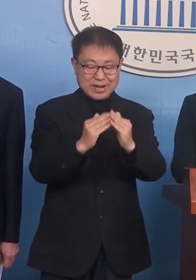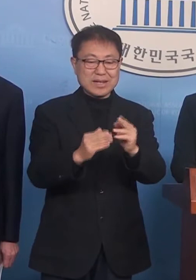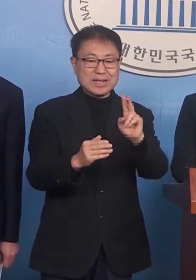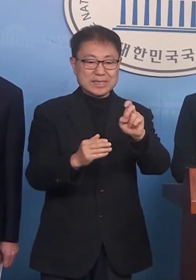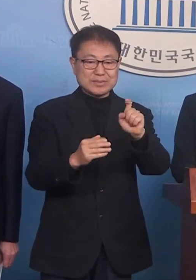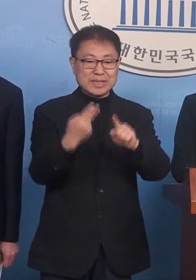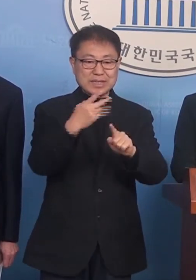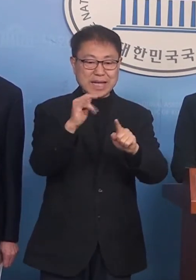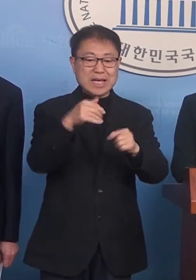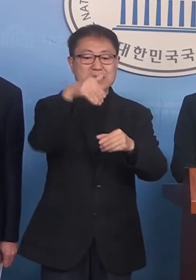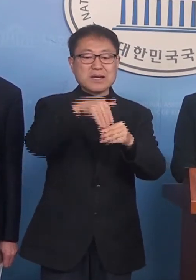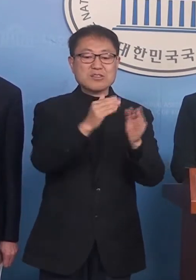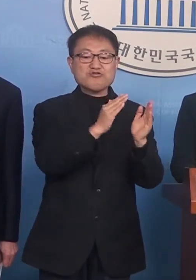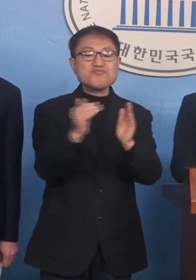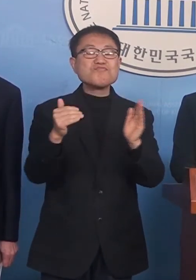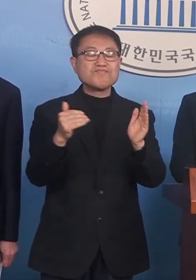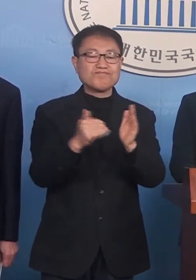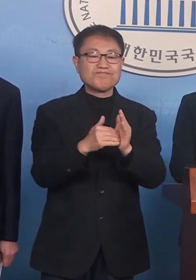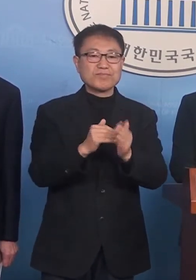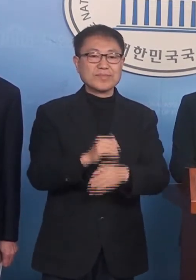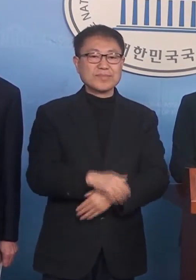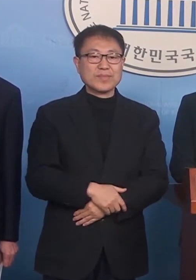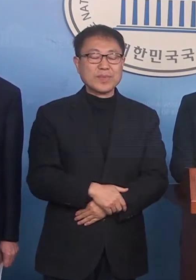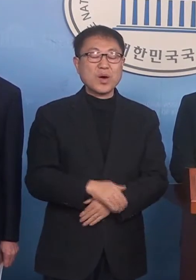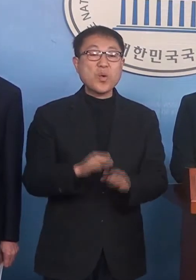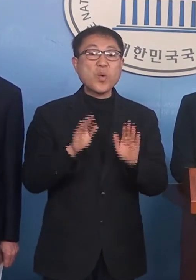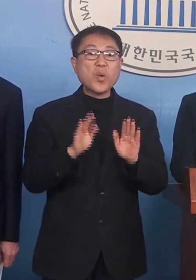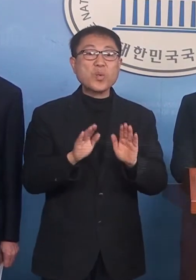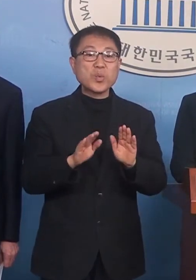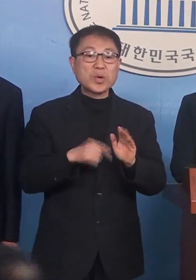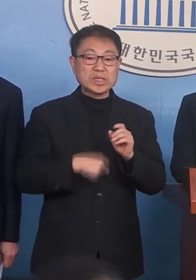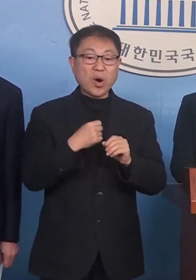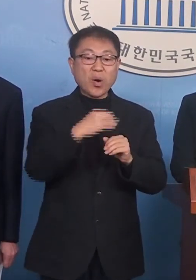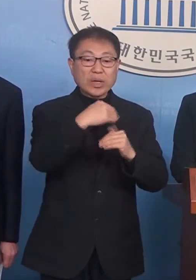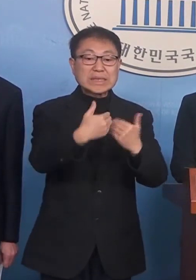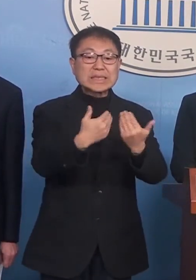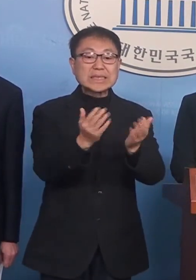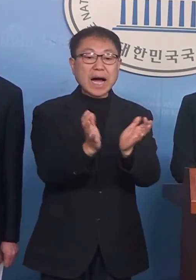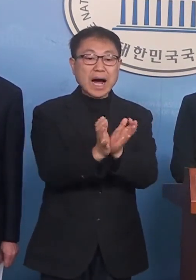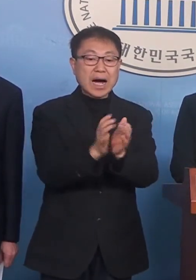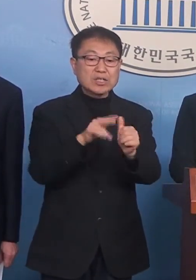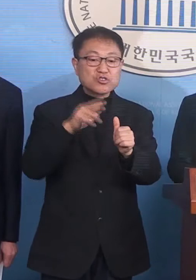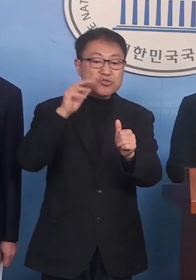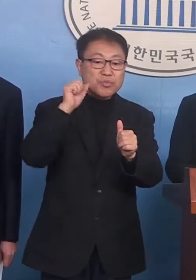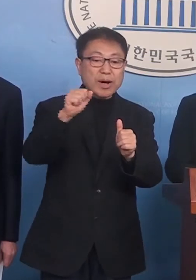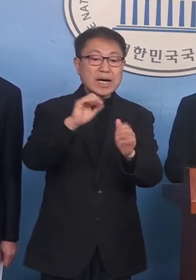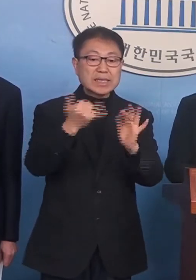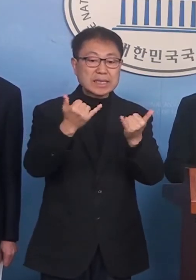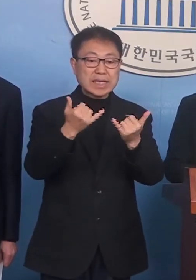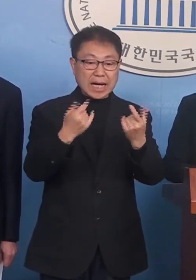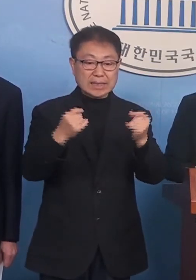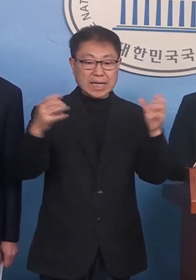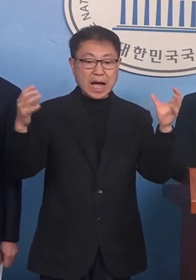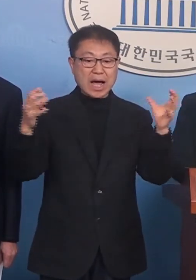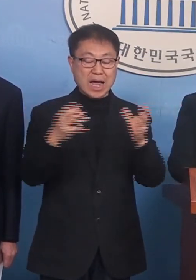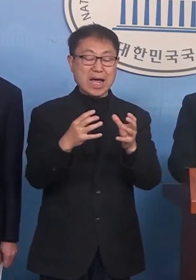21대 총선을 준비해 왔습니다. 그리고 오늘 정의당의 안양시 출마자들이 이렇게